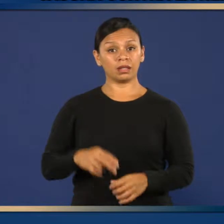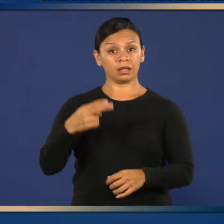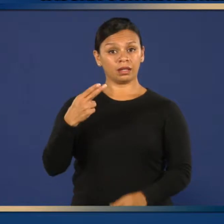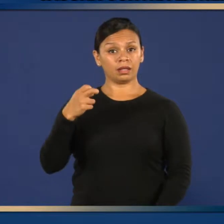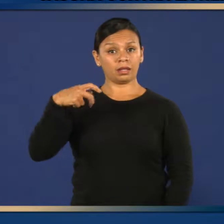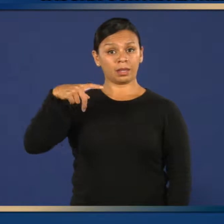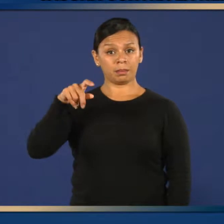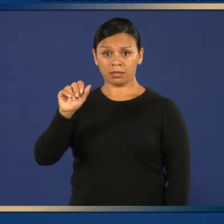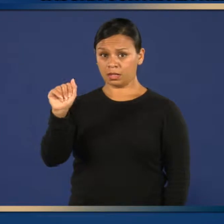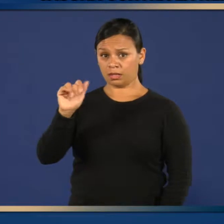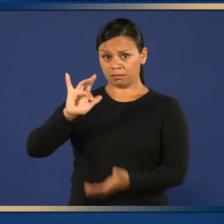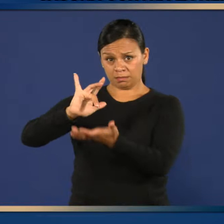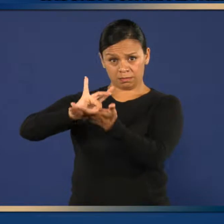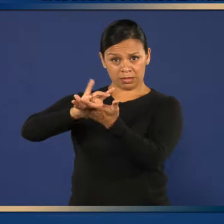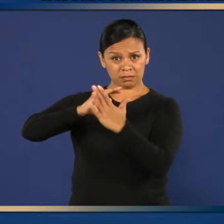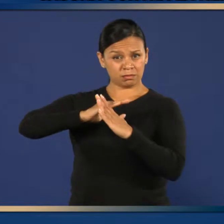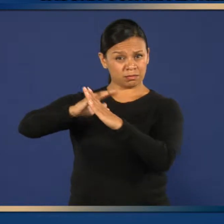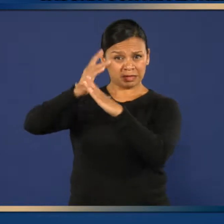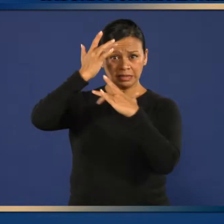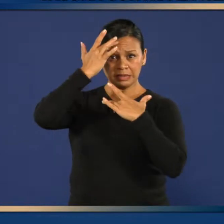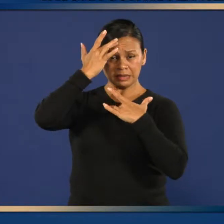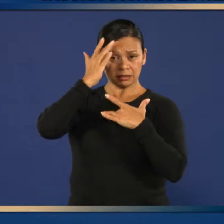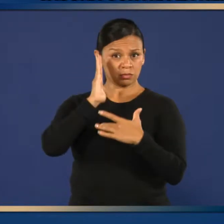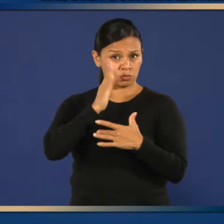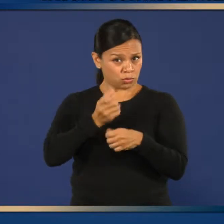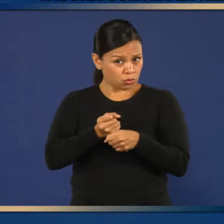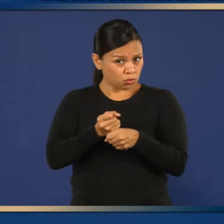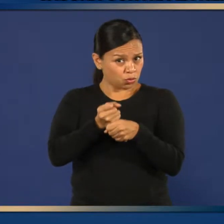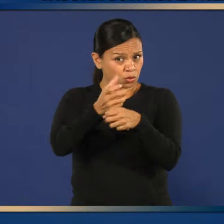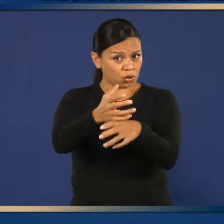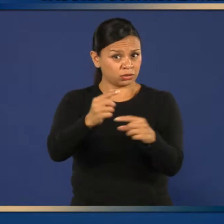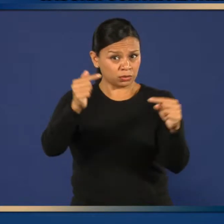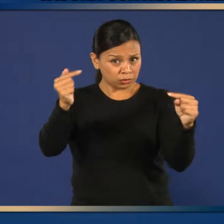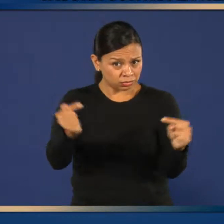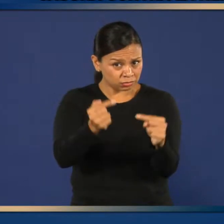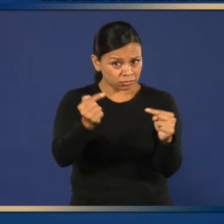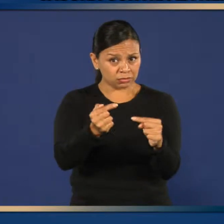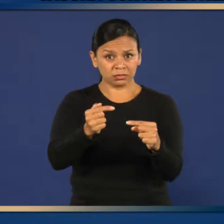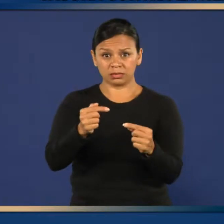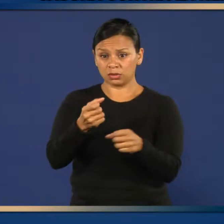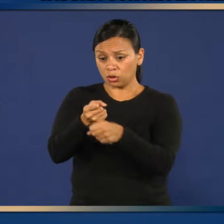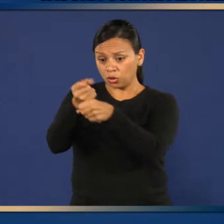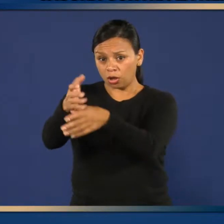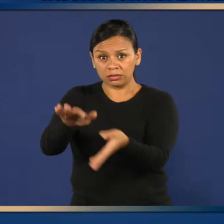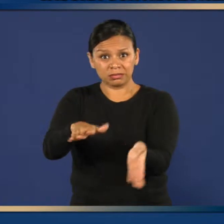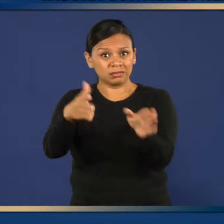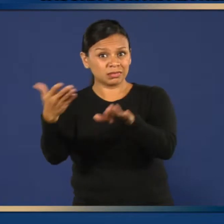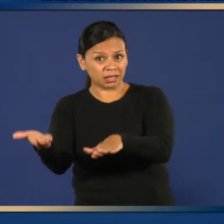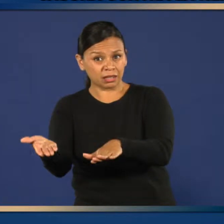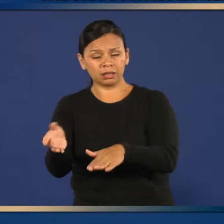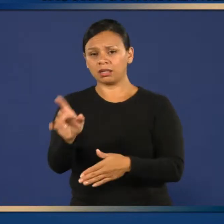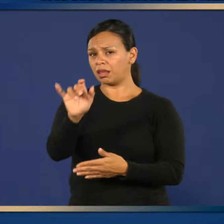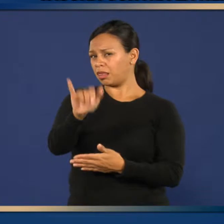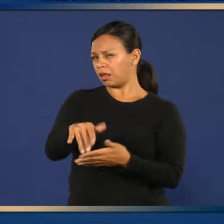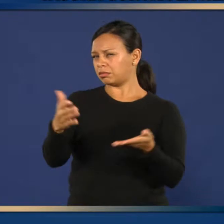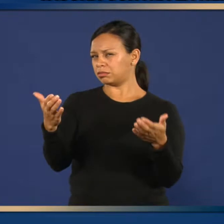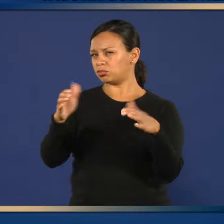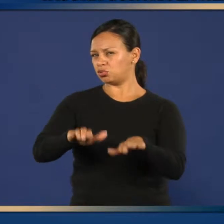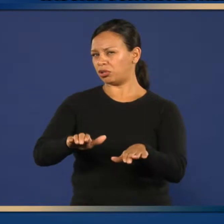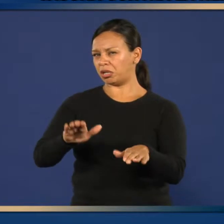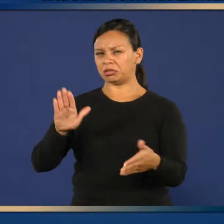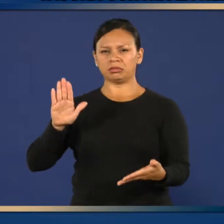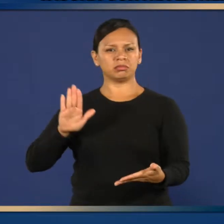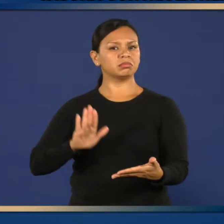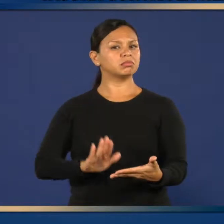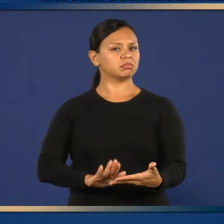el riesgo de que la vacuna contra la hepatitis cause daños graves o la muerte